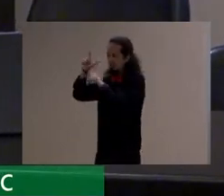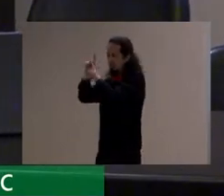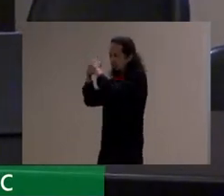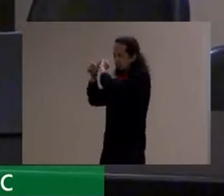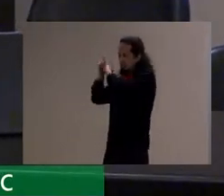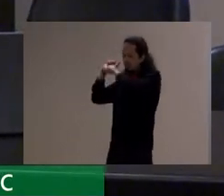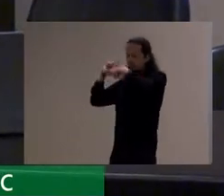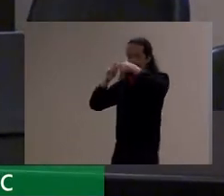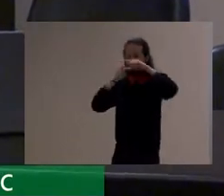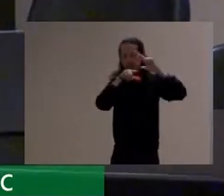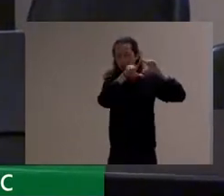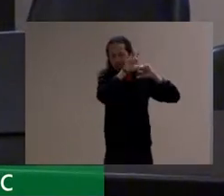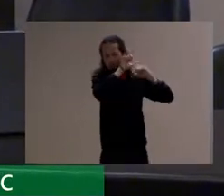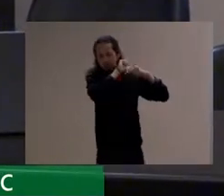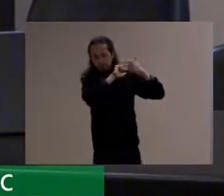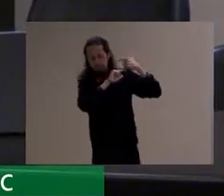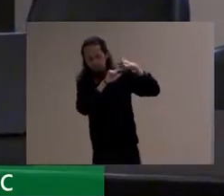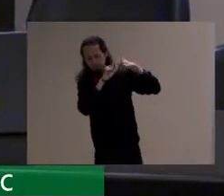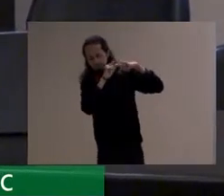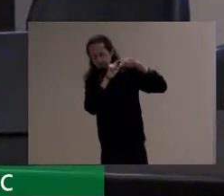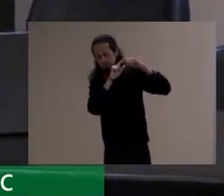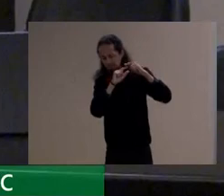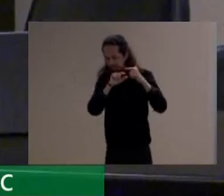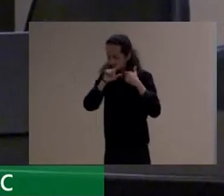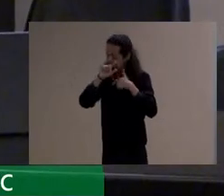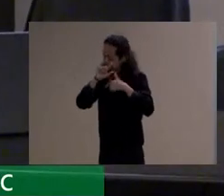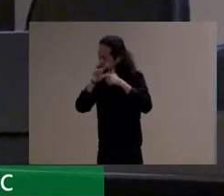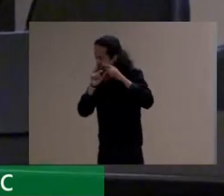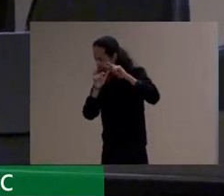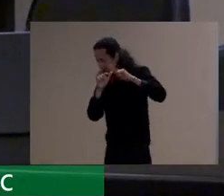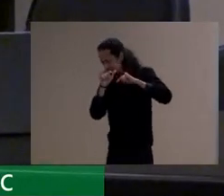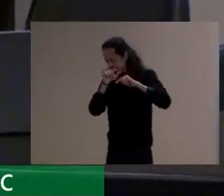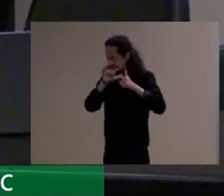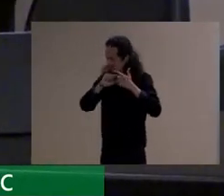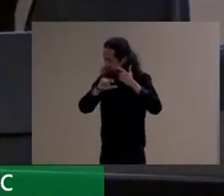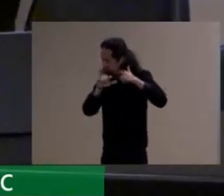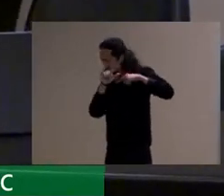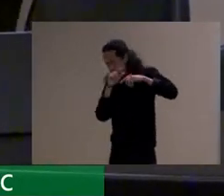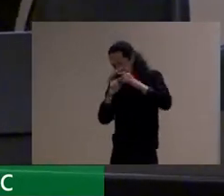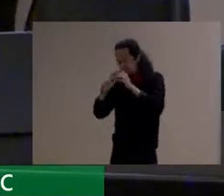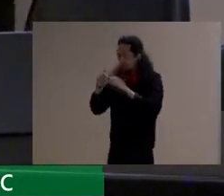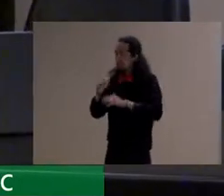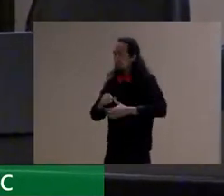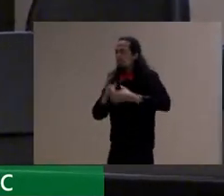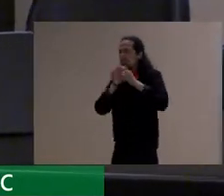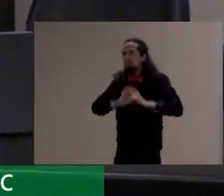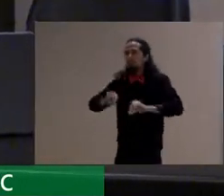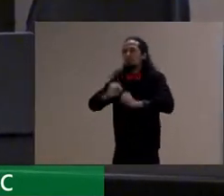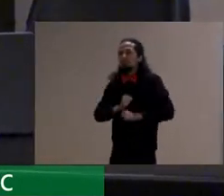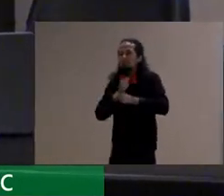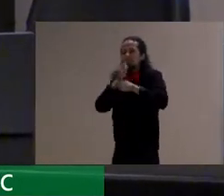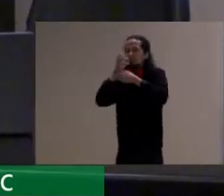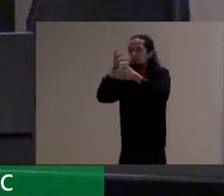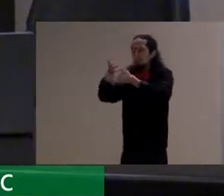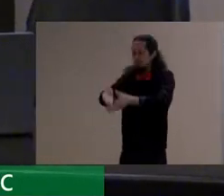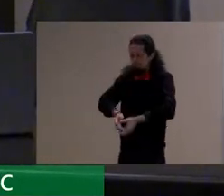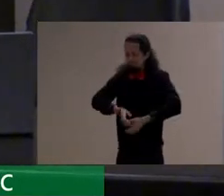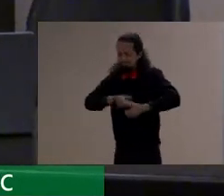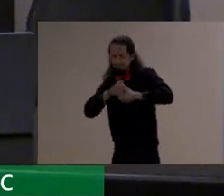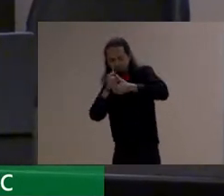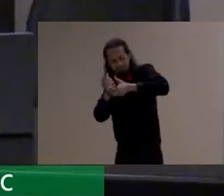ancestral de mansinho vende vagar pisar firme vem conquistar solta a voz e canta